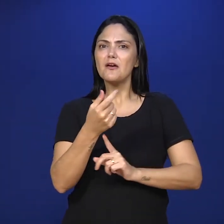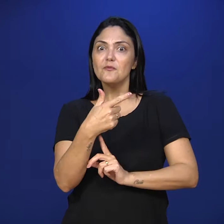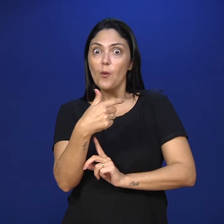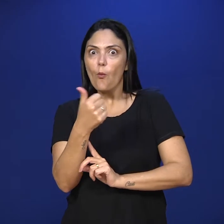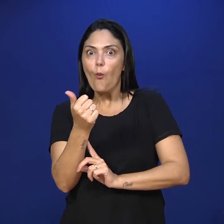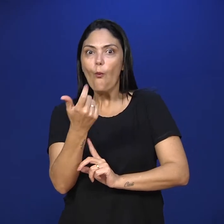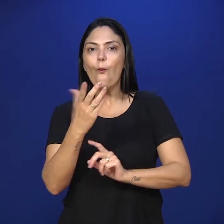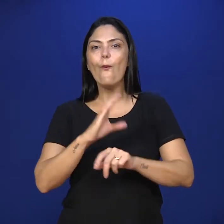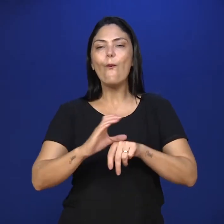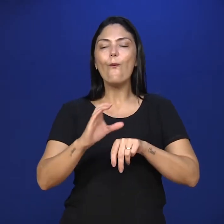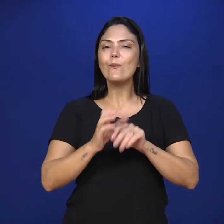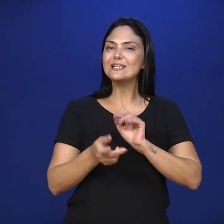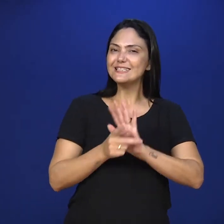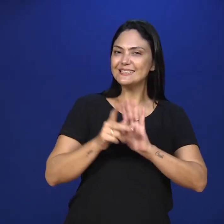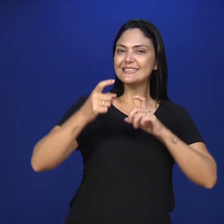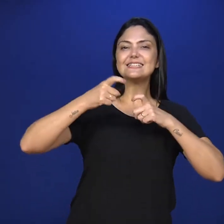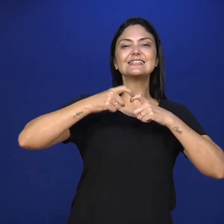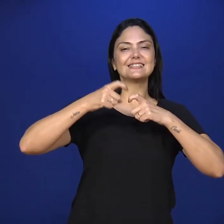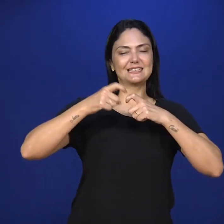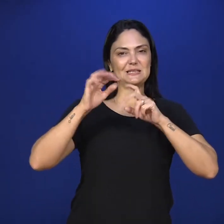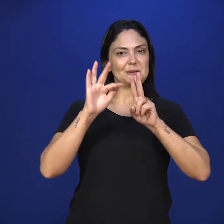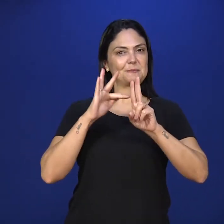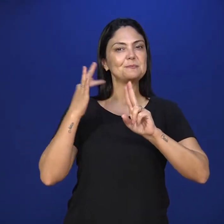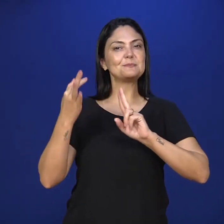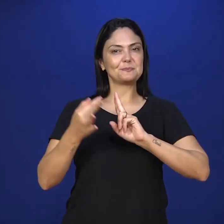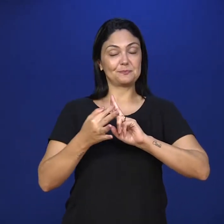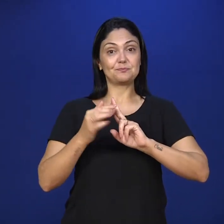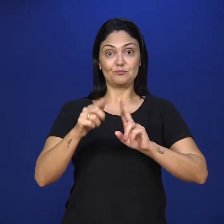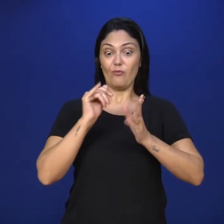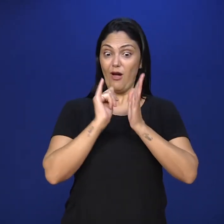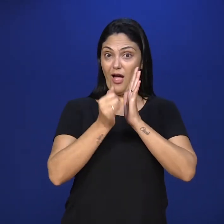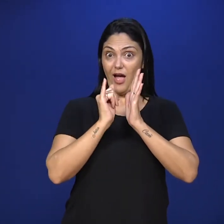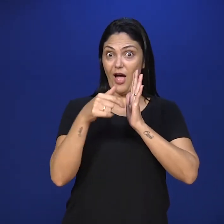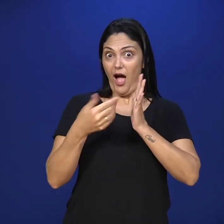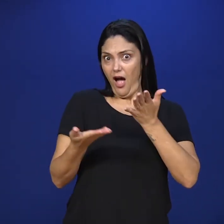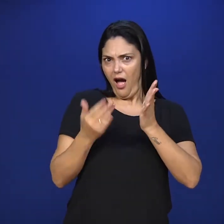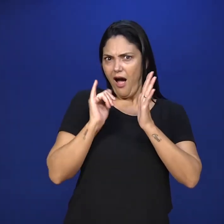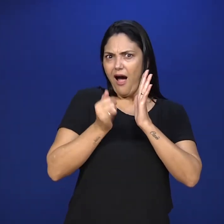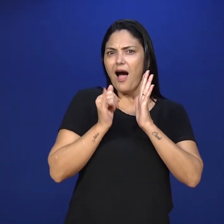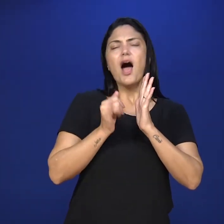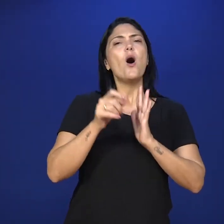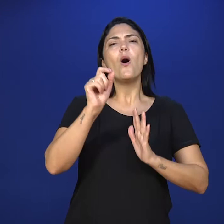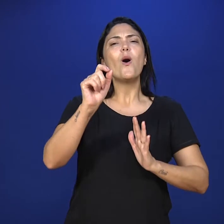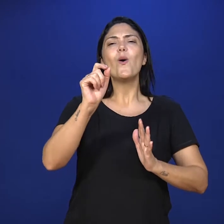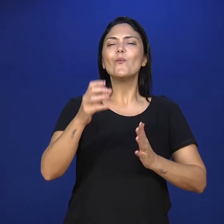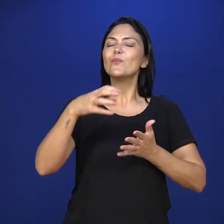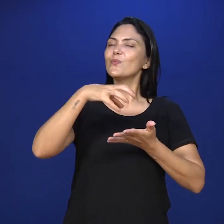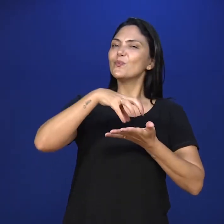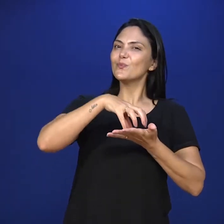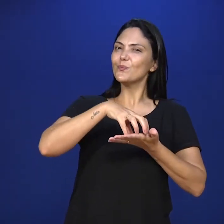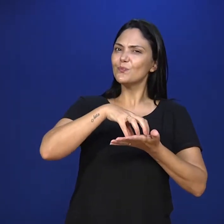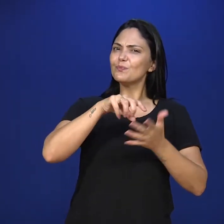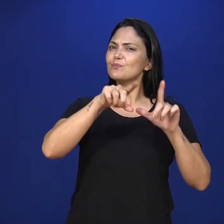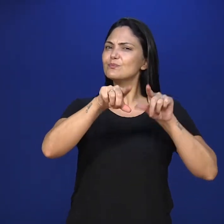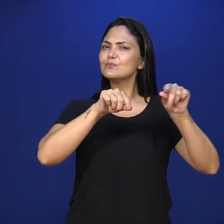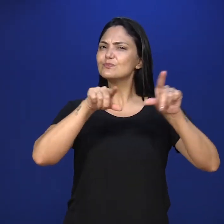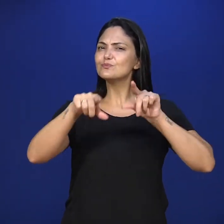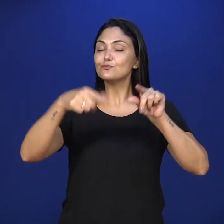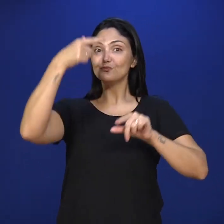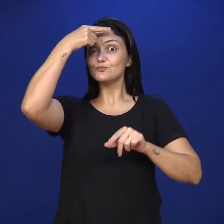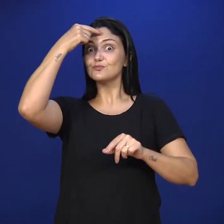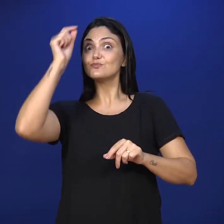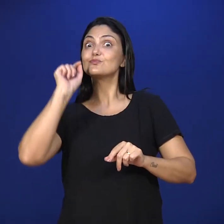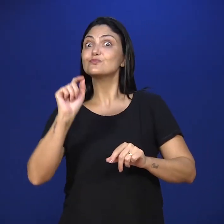de graduação em Medicina do Unifoa, ofertado neste edital, a ser realizado pelo seu Núcleo de Seleção